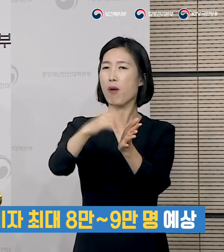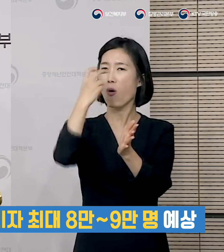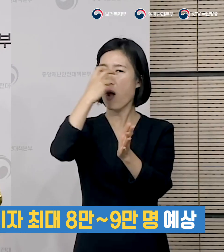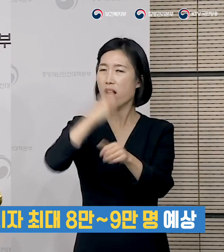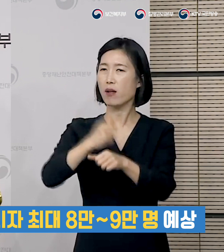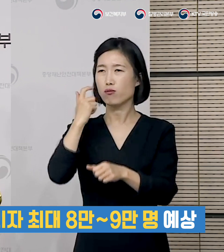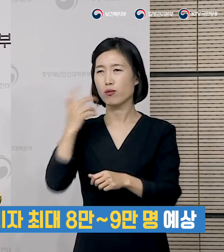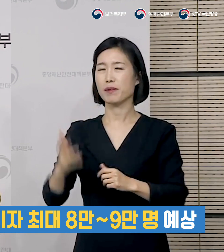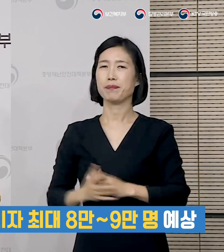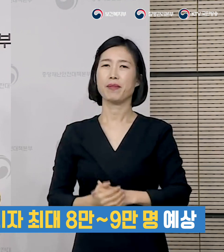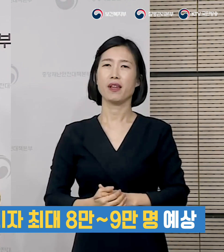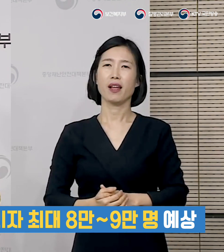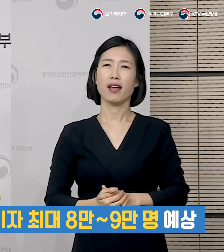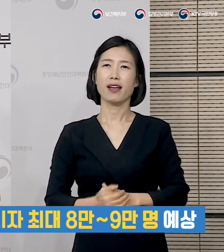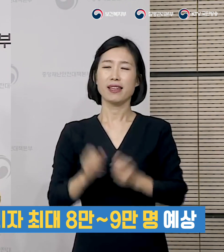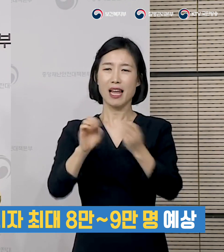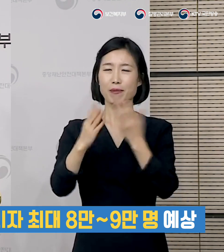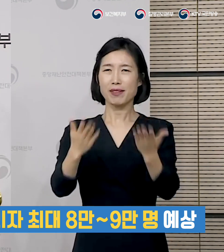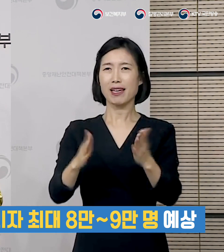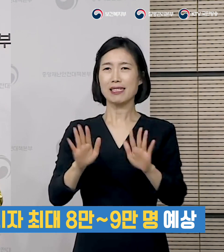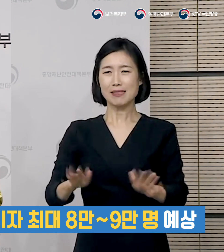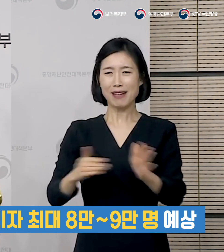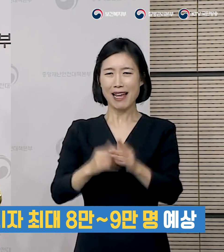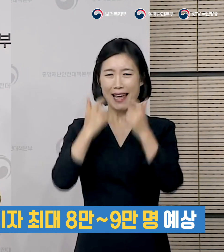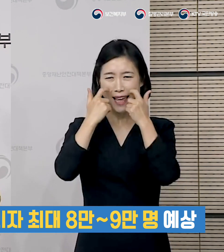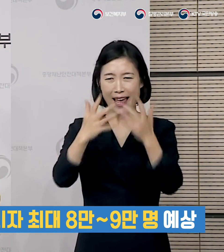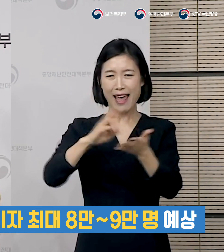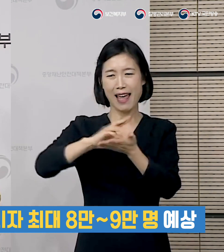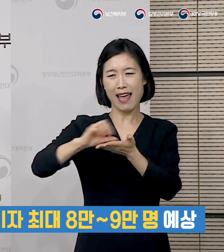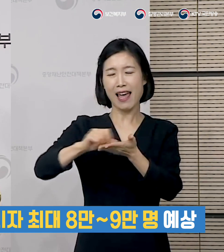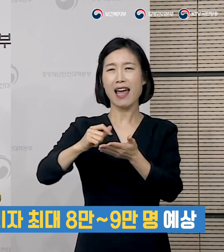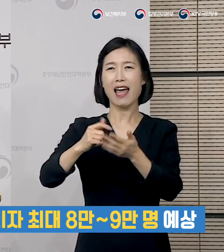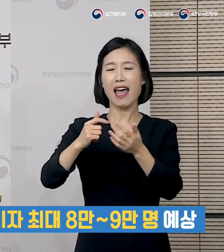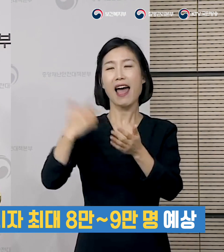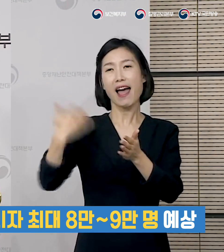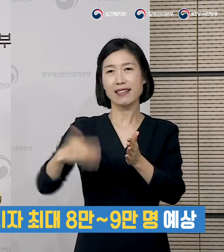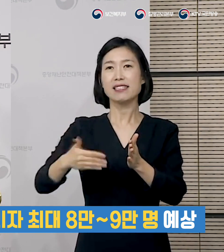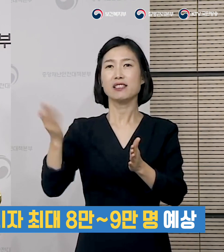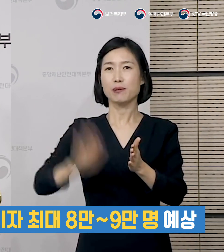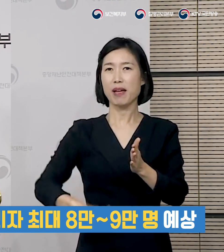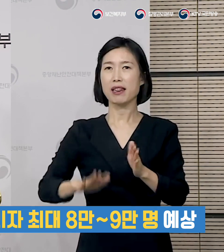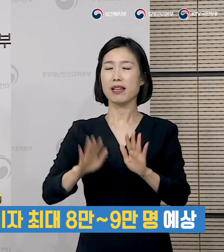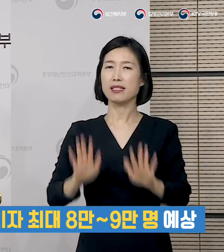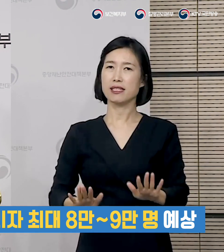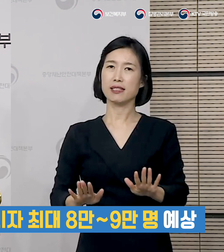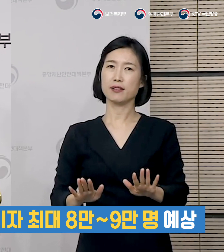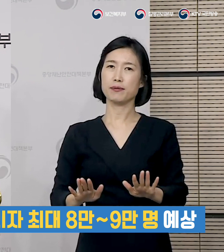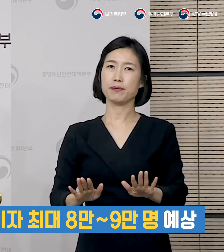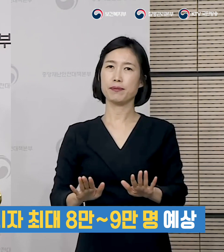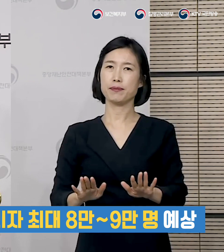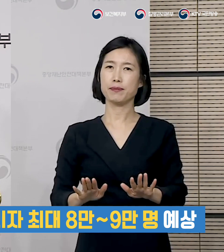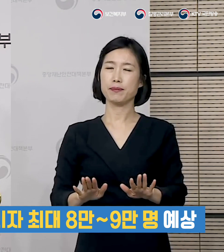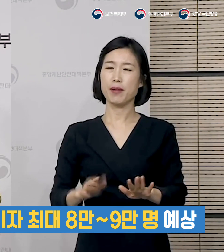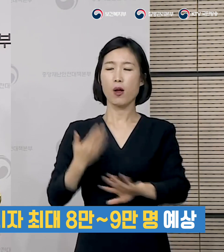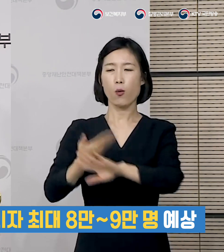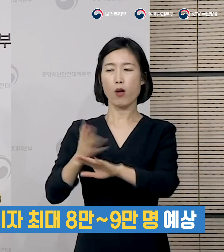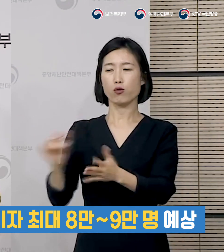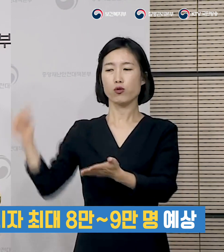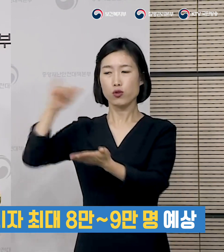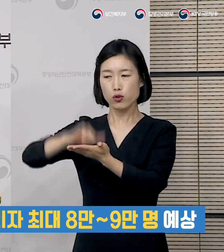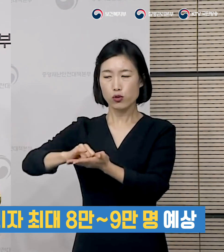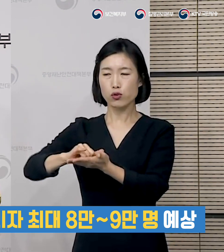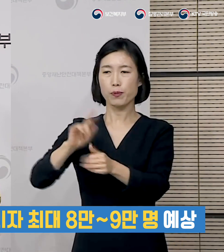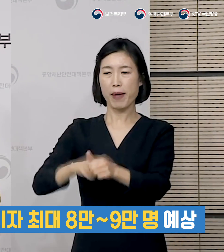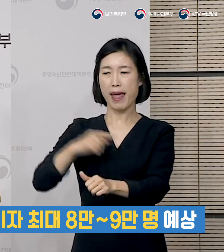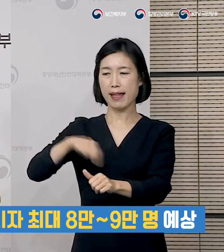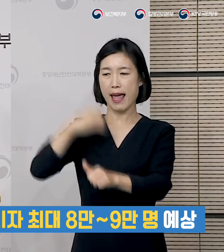저희가 정확하게 이제 추산을 해보지는 않았는데, 현재 이제 해외 입국